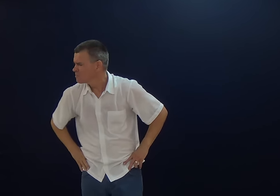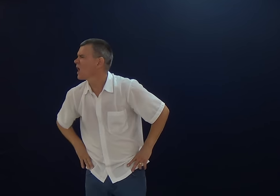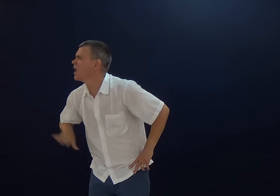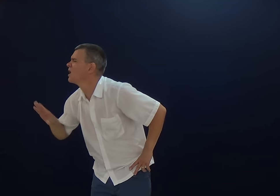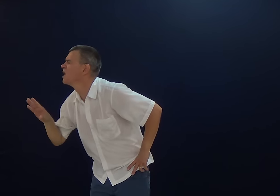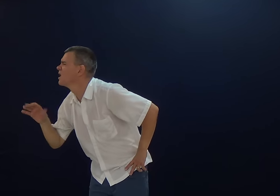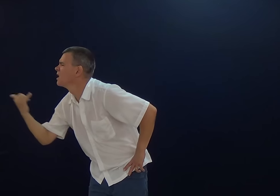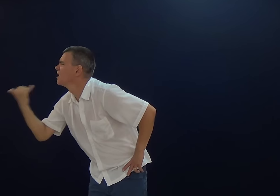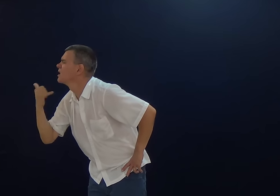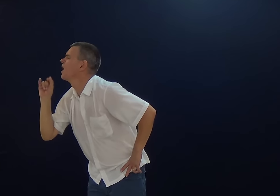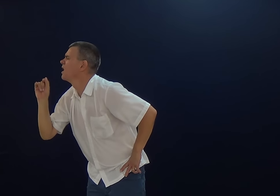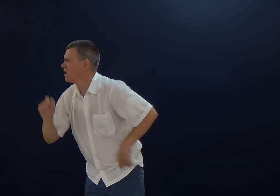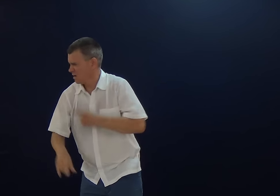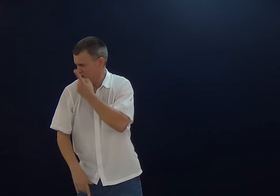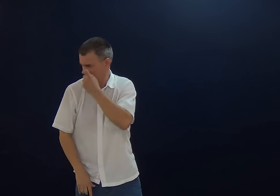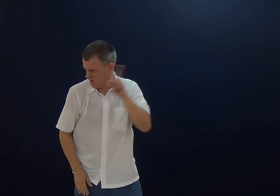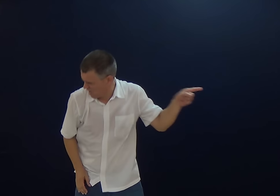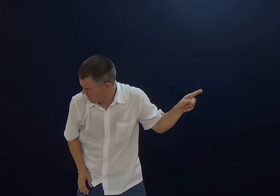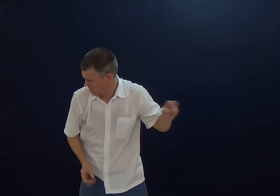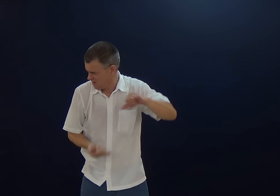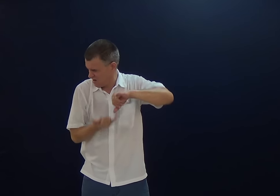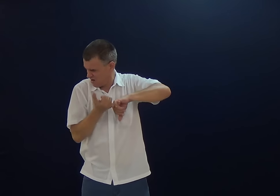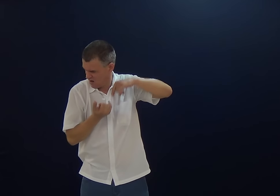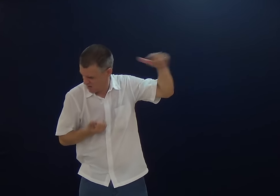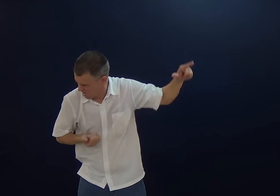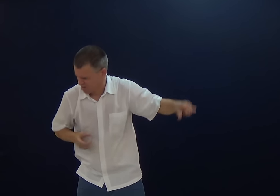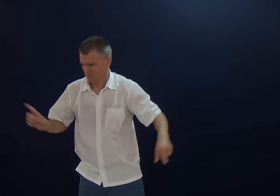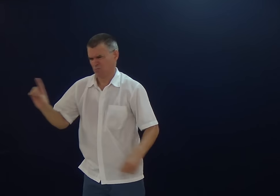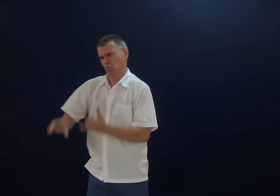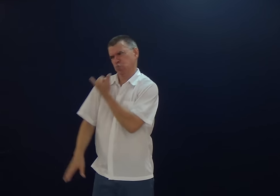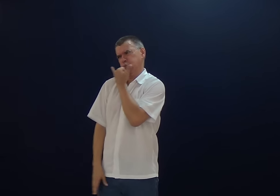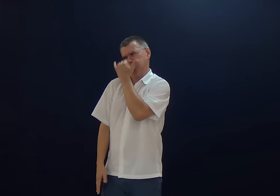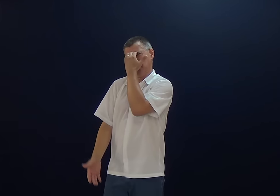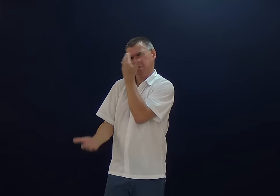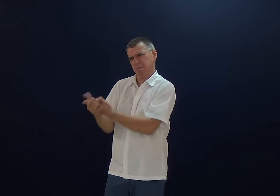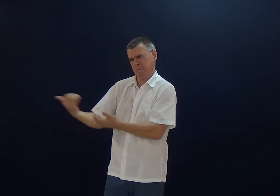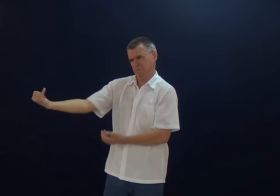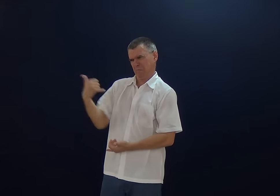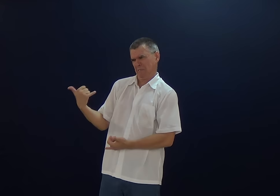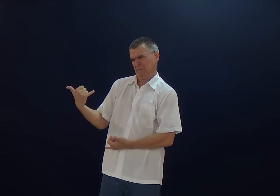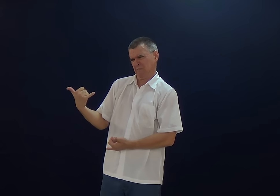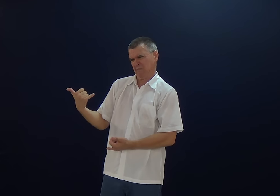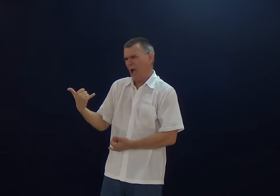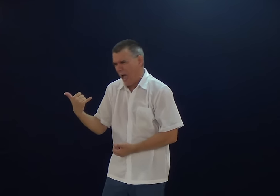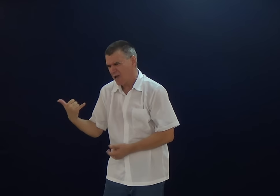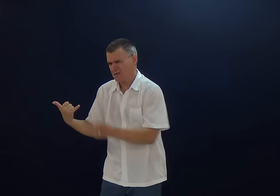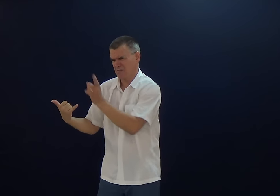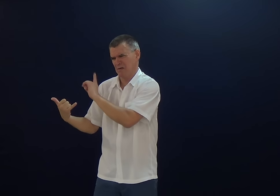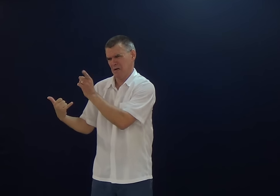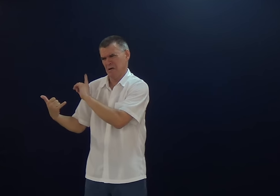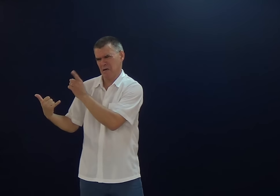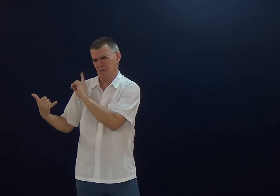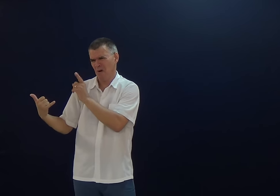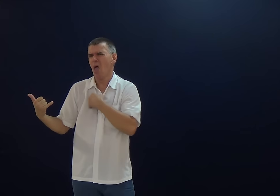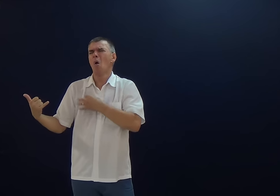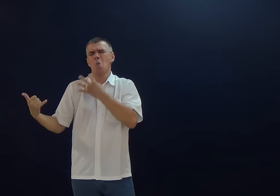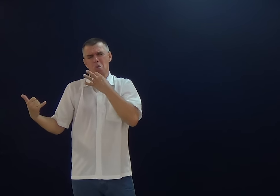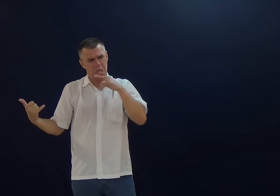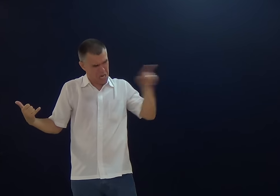está contrário a Deus então quando começar todo esse discurso essa transmissão dessa Fofoca você precisa até